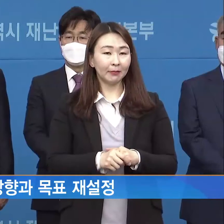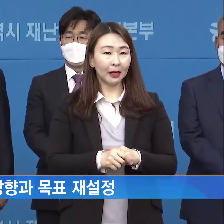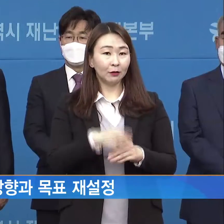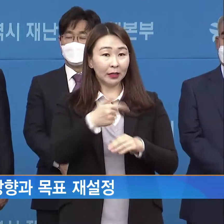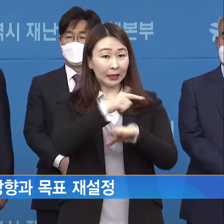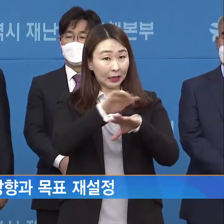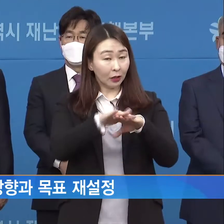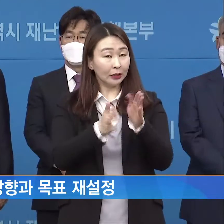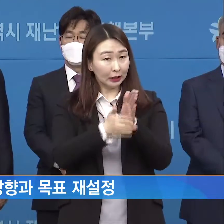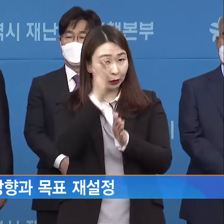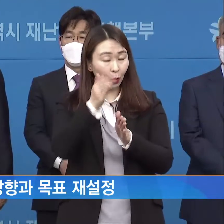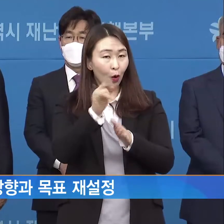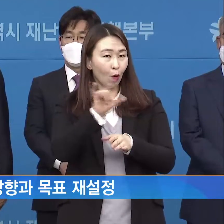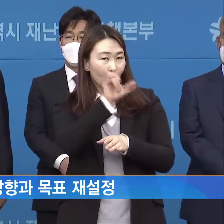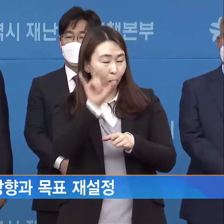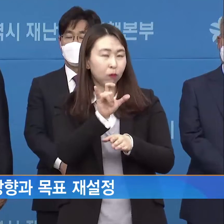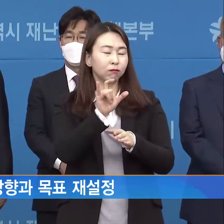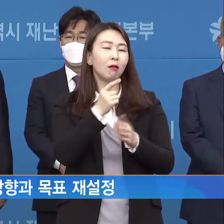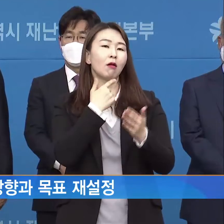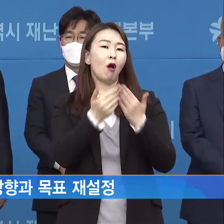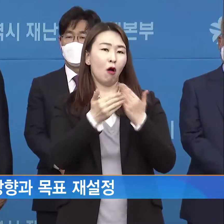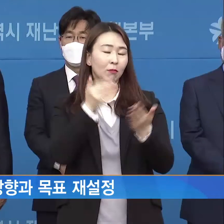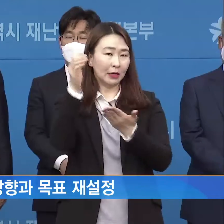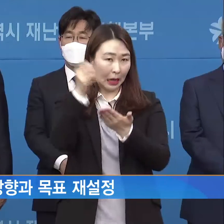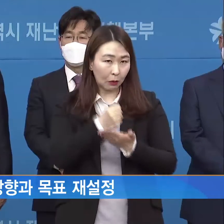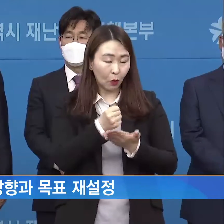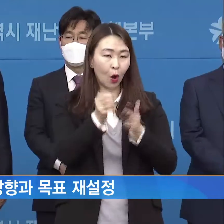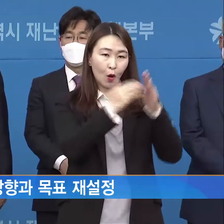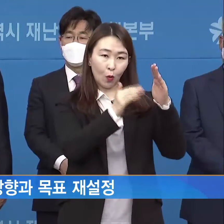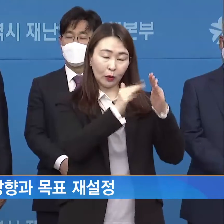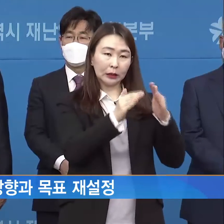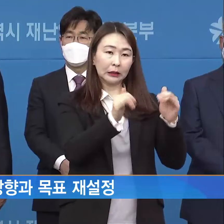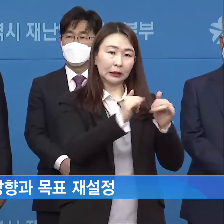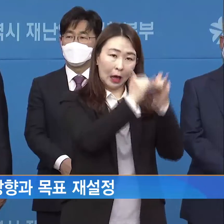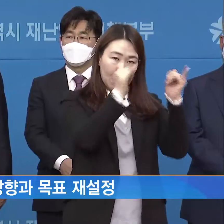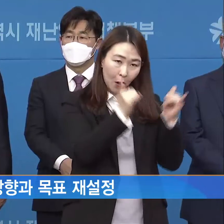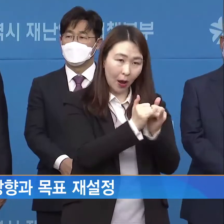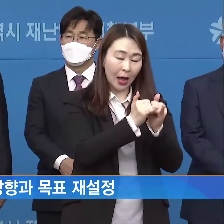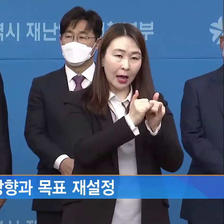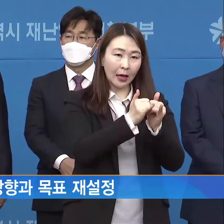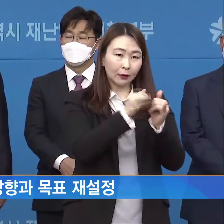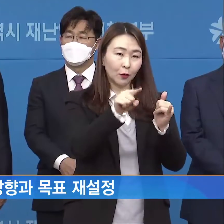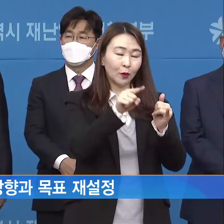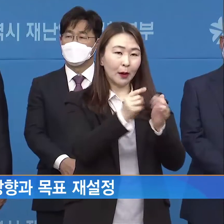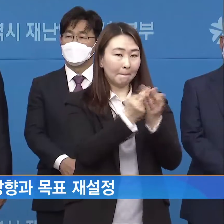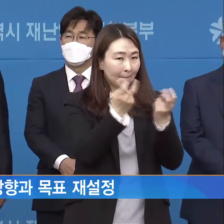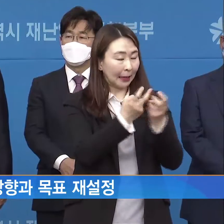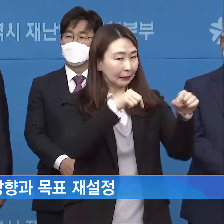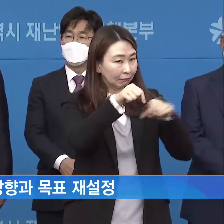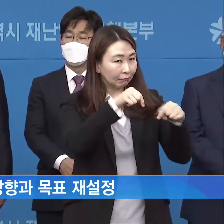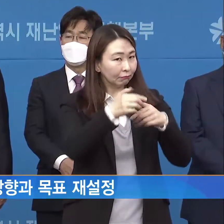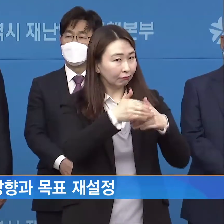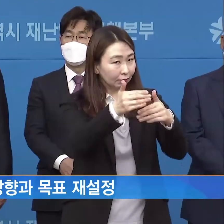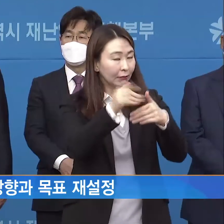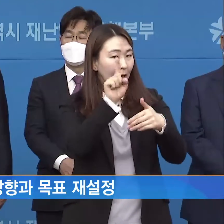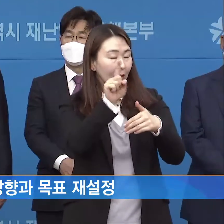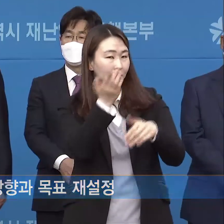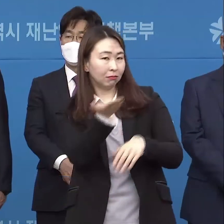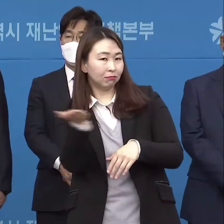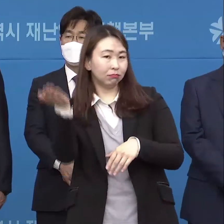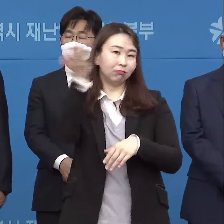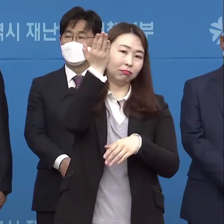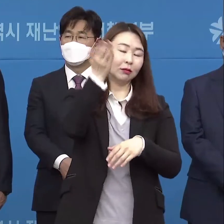우리 시정 역시 코로나 사태를 겪으며 공직사회와 행정 패러다임이 한 단계 업그레이드